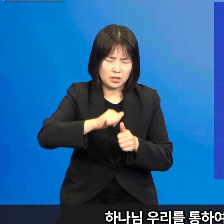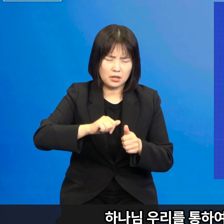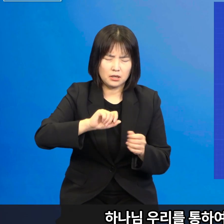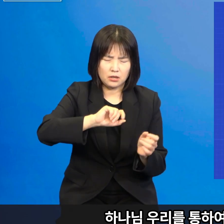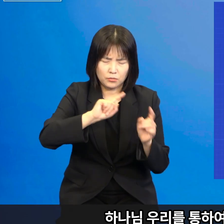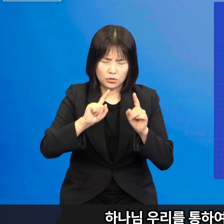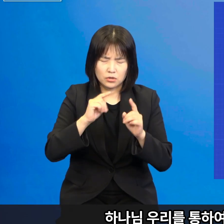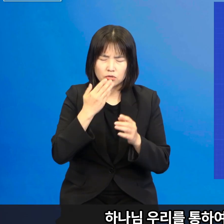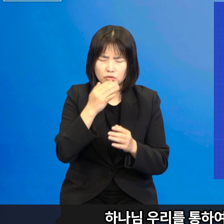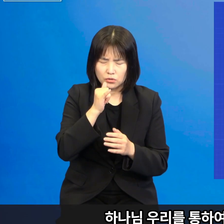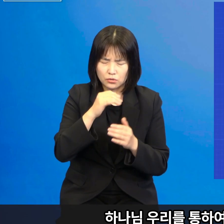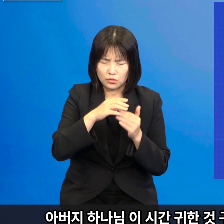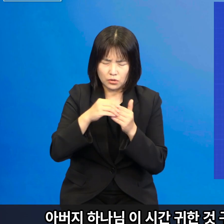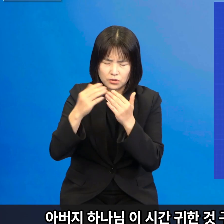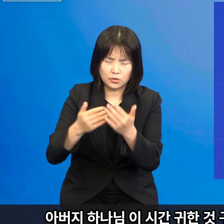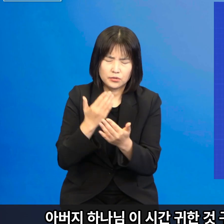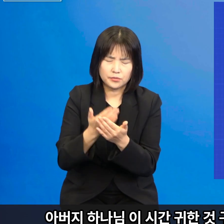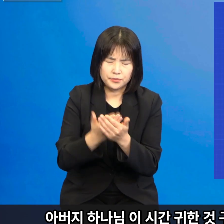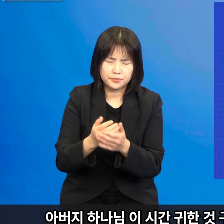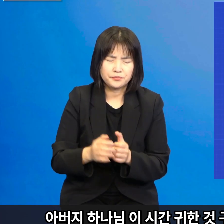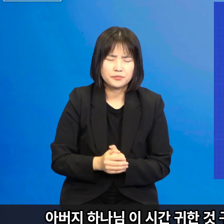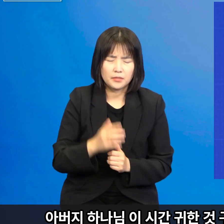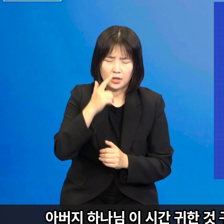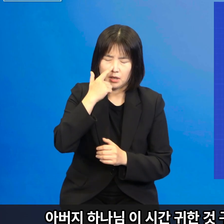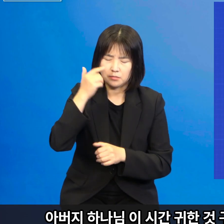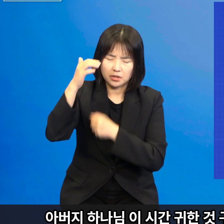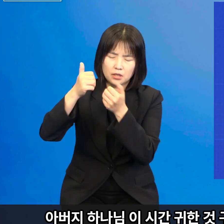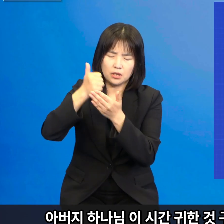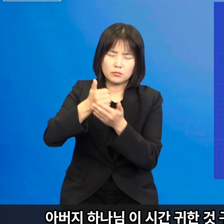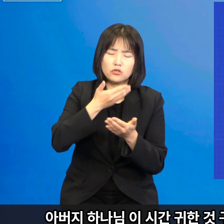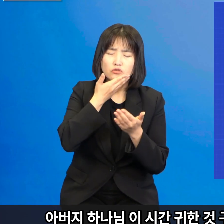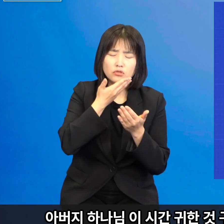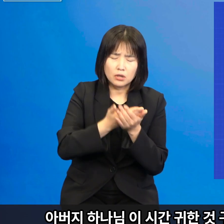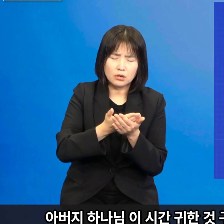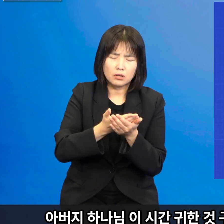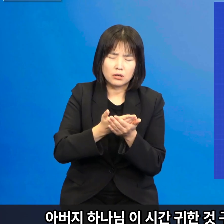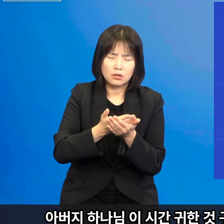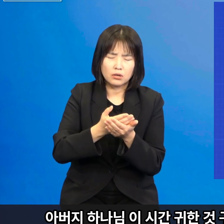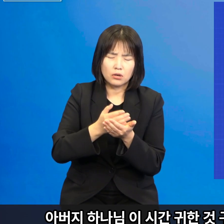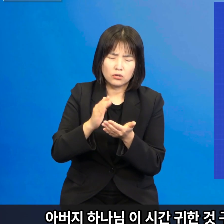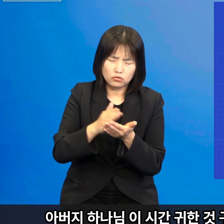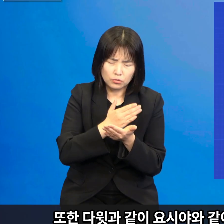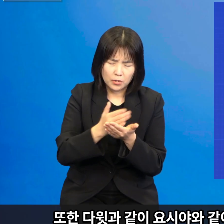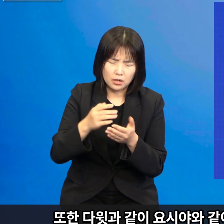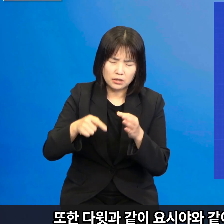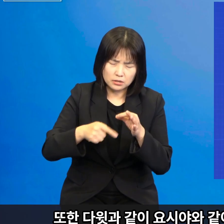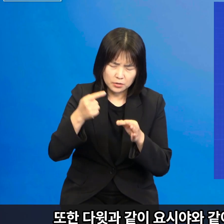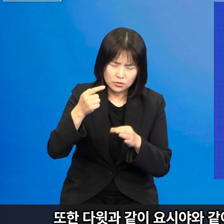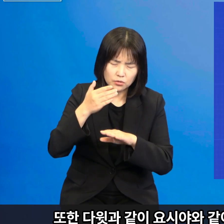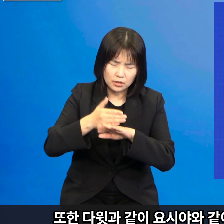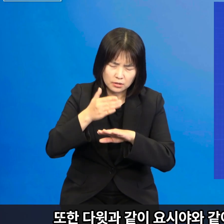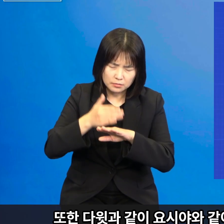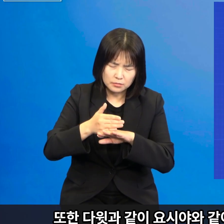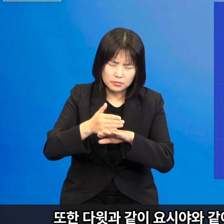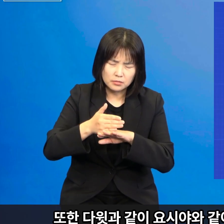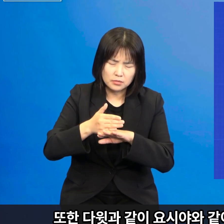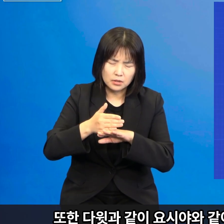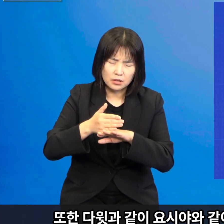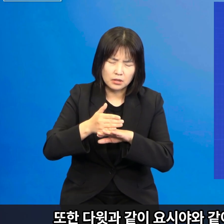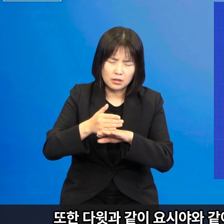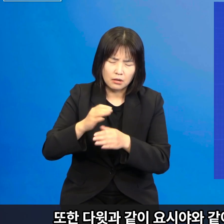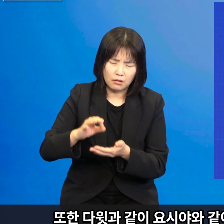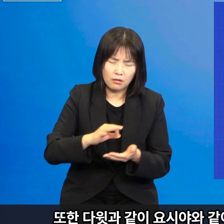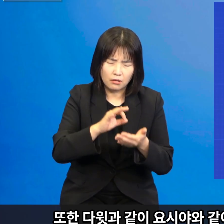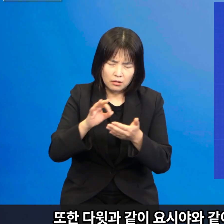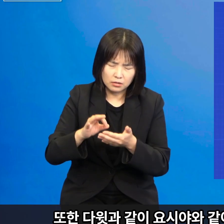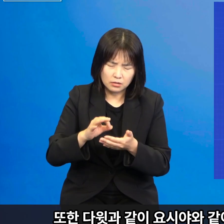역사하여 주시옵소서. 아버지 하나님, 이 시간 귀한 것 구별하여 10의 1조로 감사 헌금으로, 또한 다윗과 같이